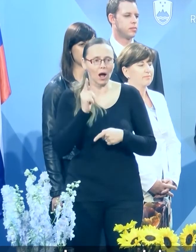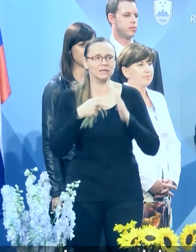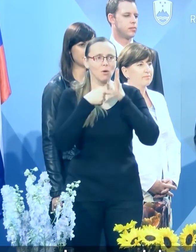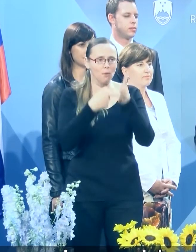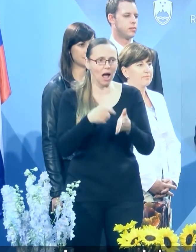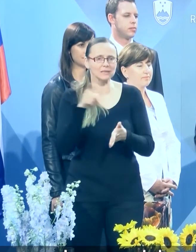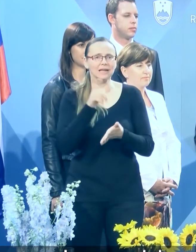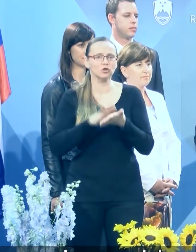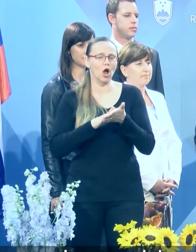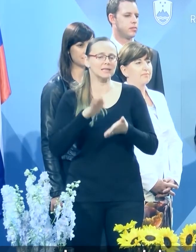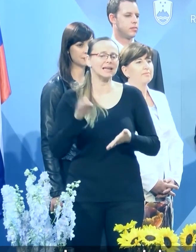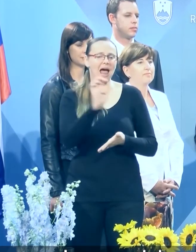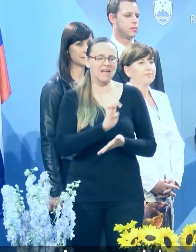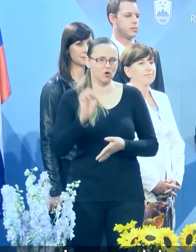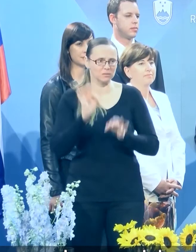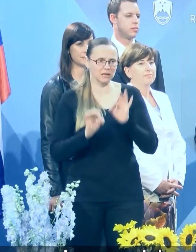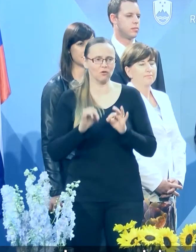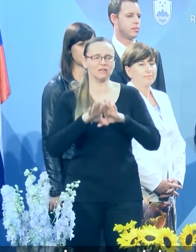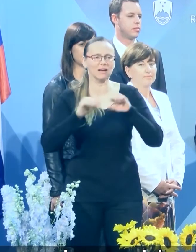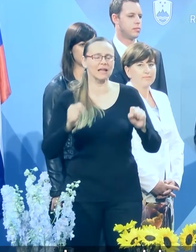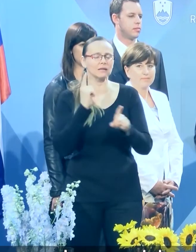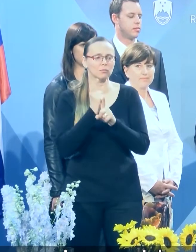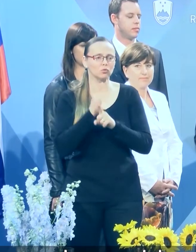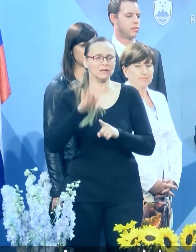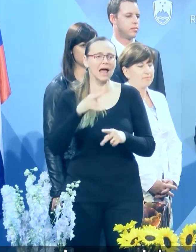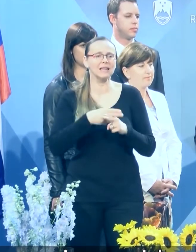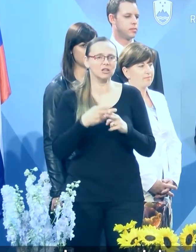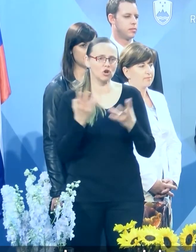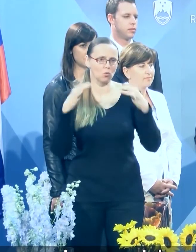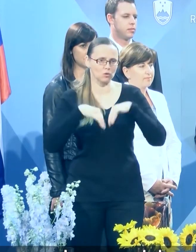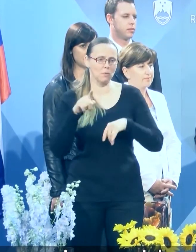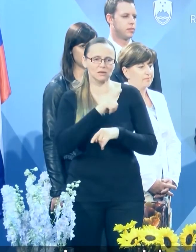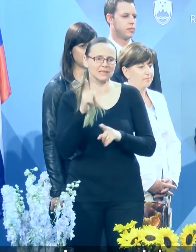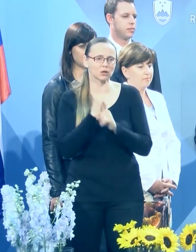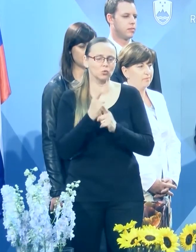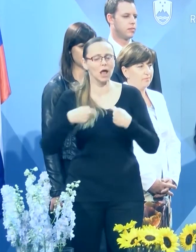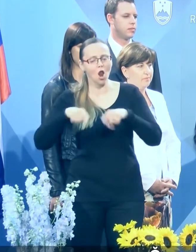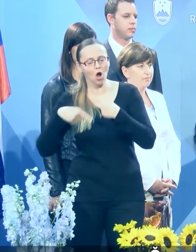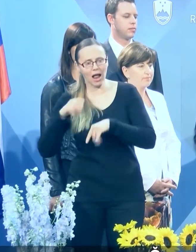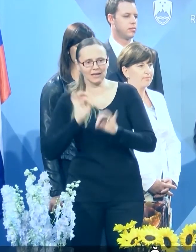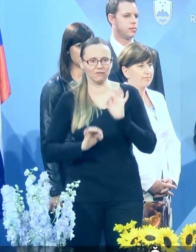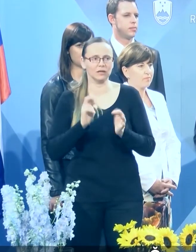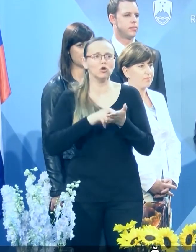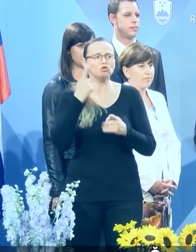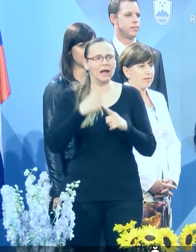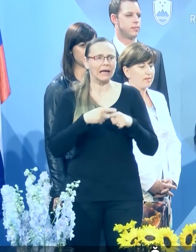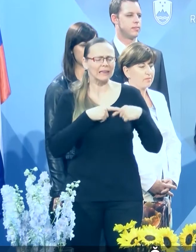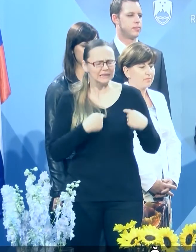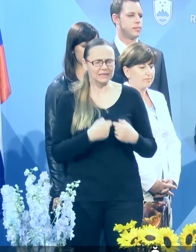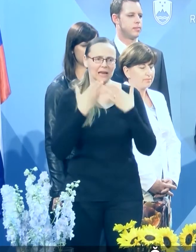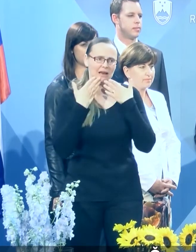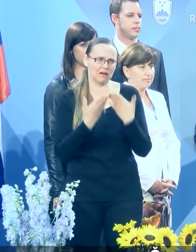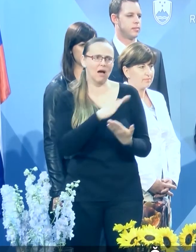pokazali in dokazali na evropskih volitvah, naredimo tudi na državno-zborskih in pa tudi na lokalnih volitvah. Še enkrat iskrena hvala